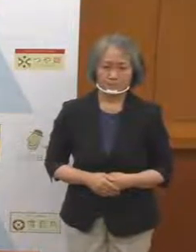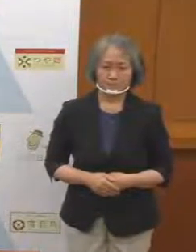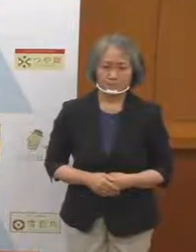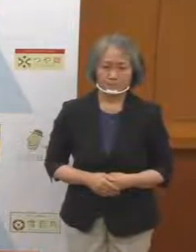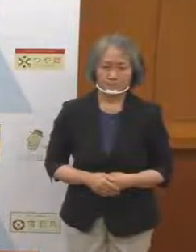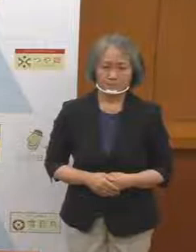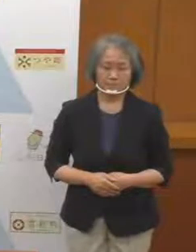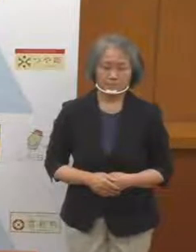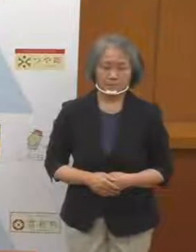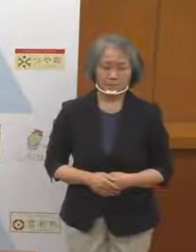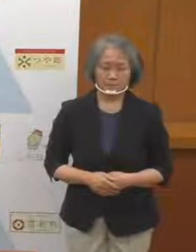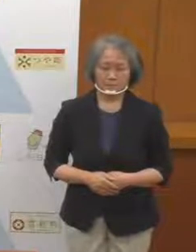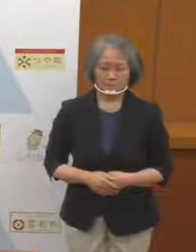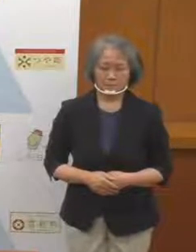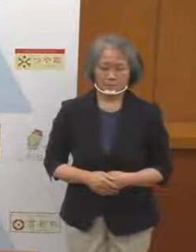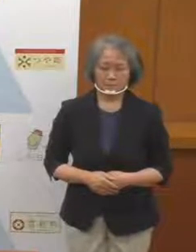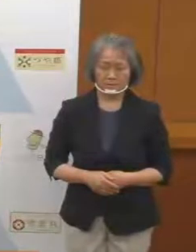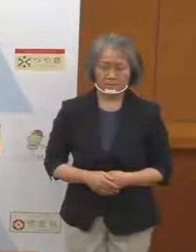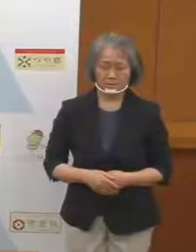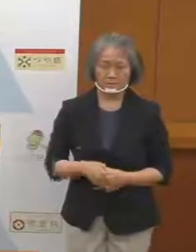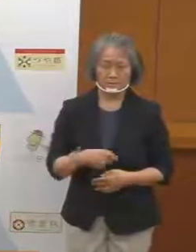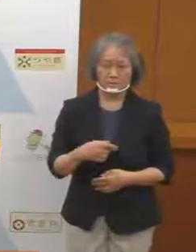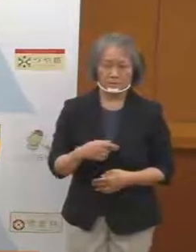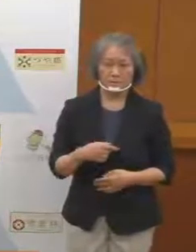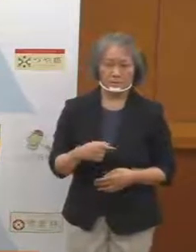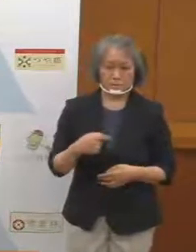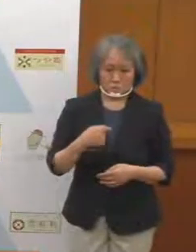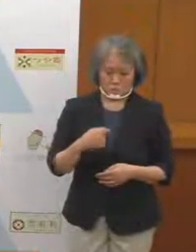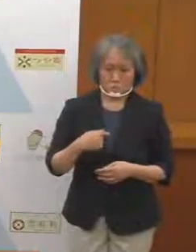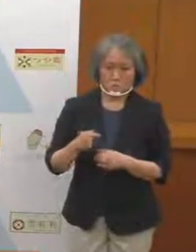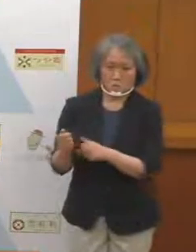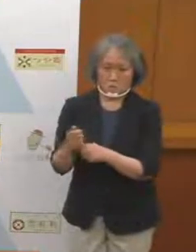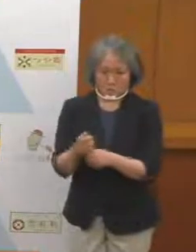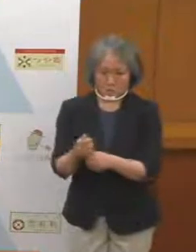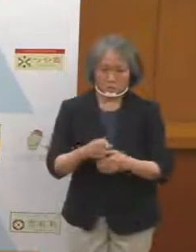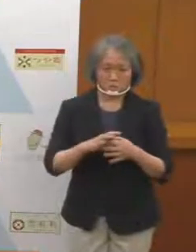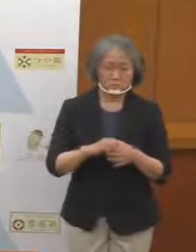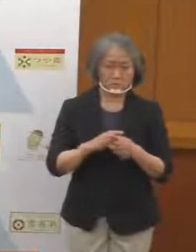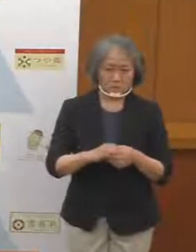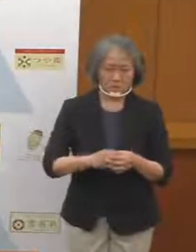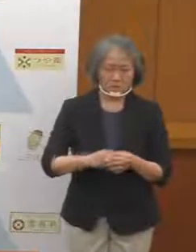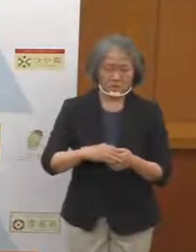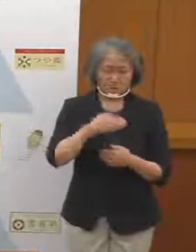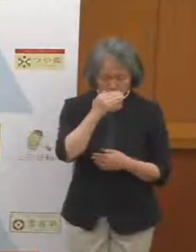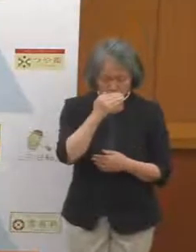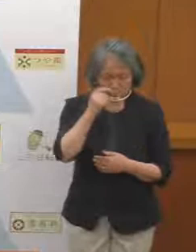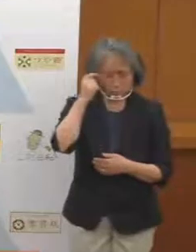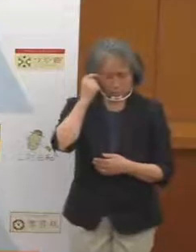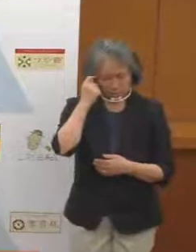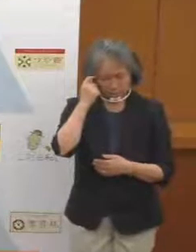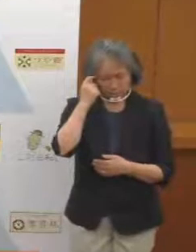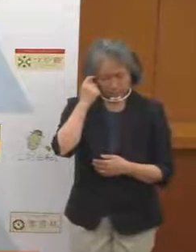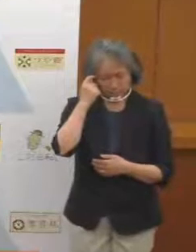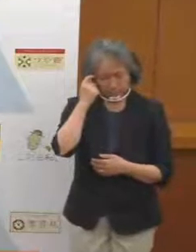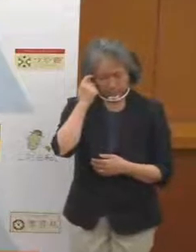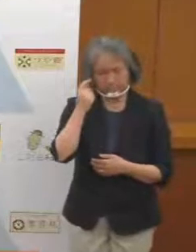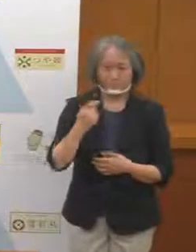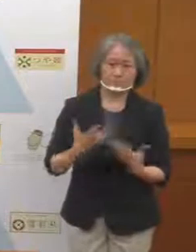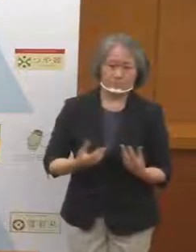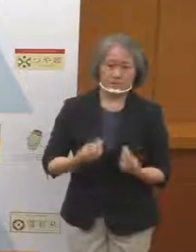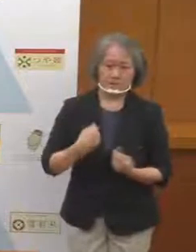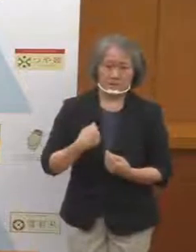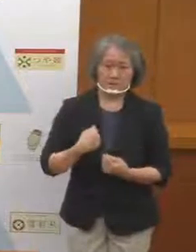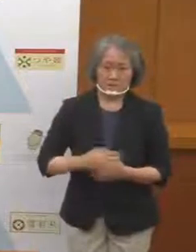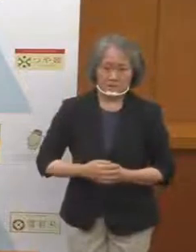の本当に塾量に塾量を重ねたところでありましてそれでまああの